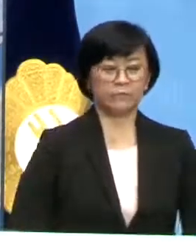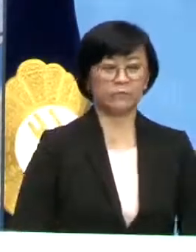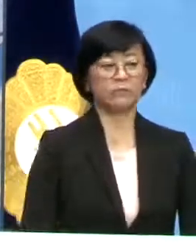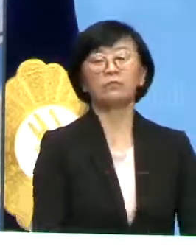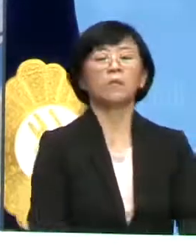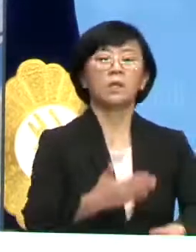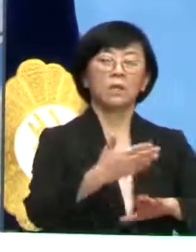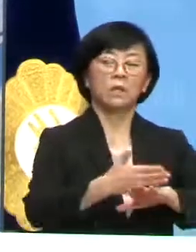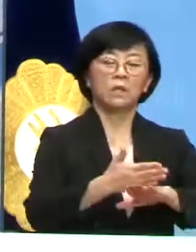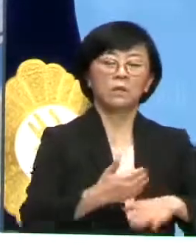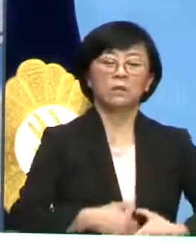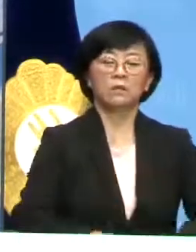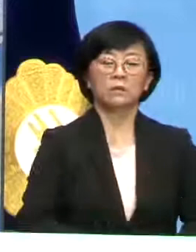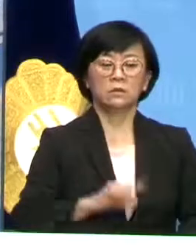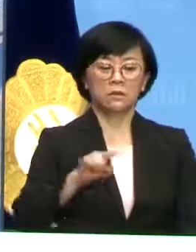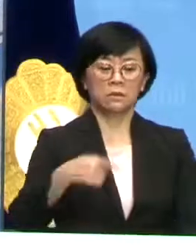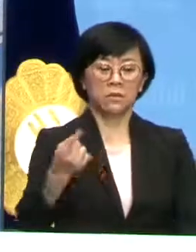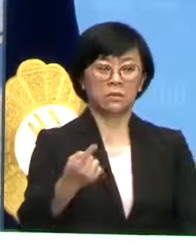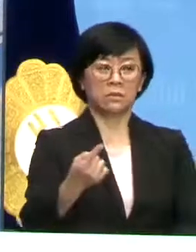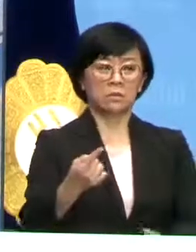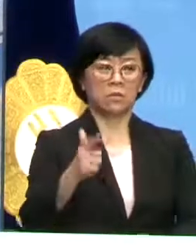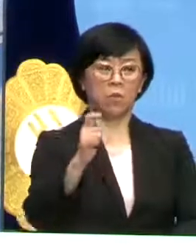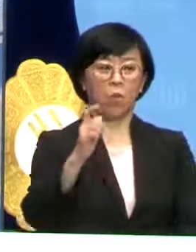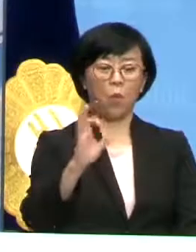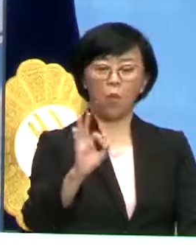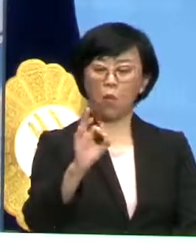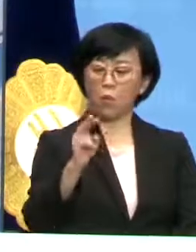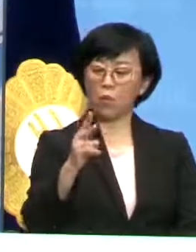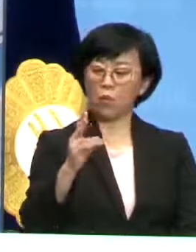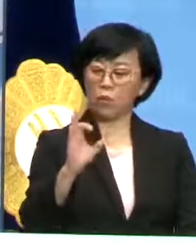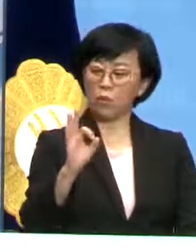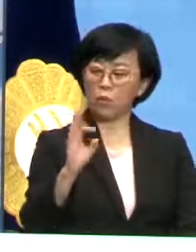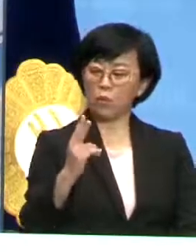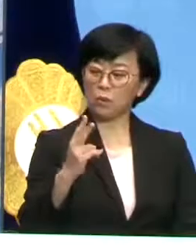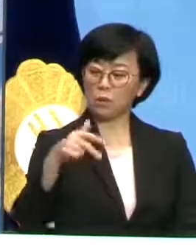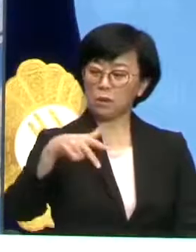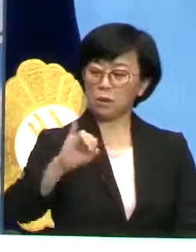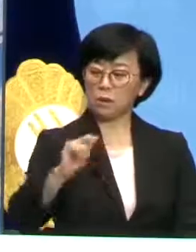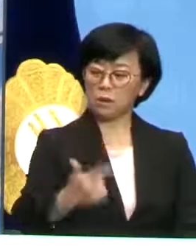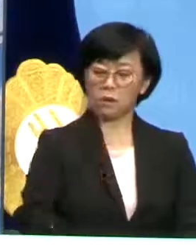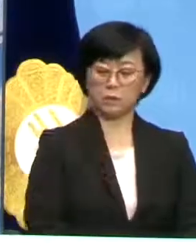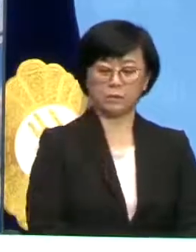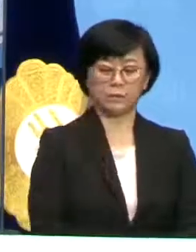네 감사합니다 그 다음은 두 번의 m 고용주 의원님이 4 말씀드리겠습니다